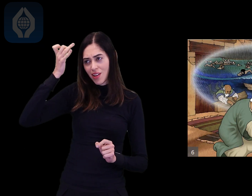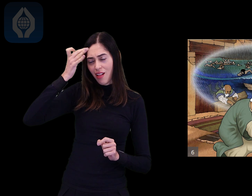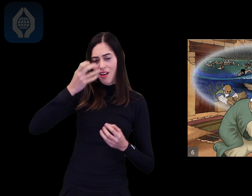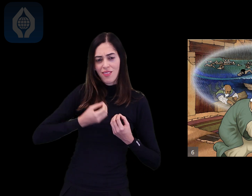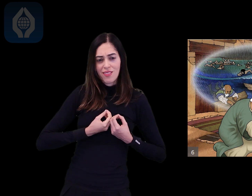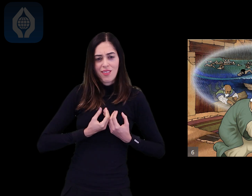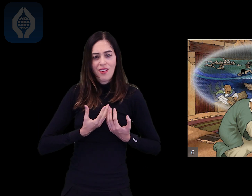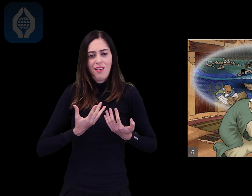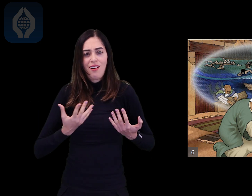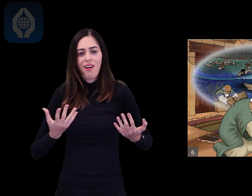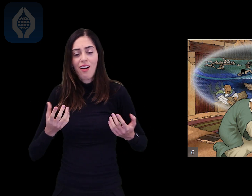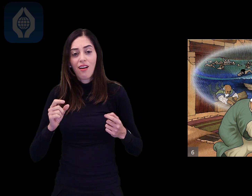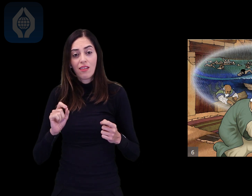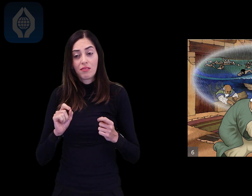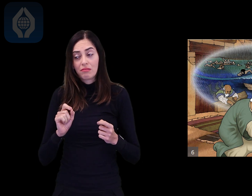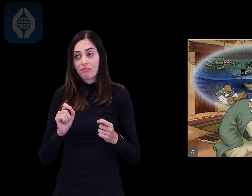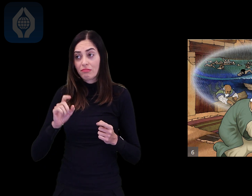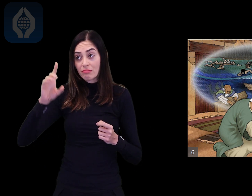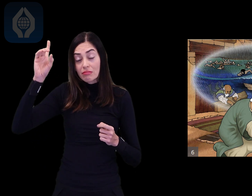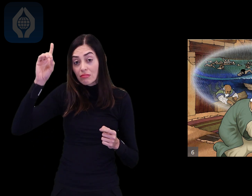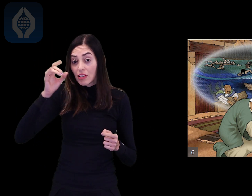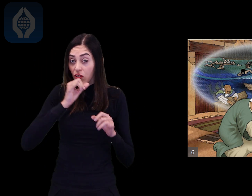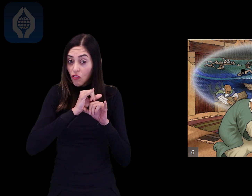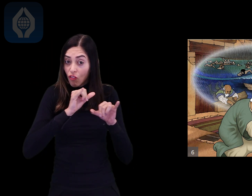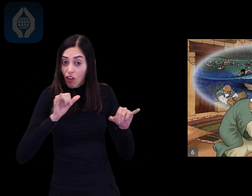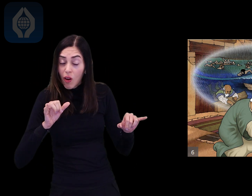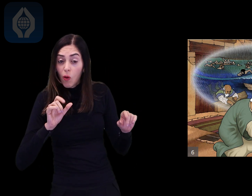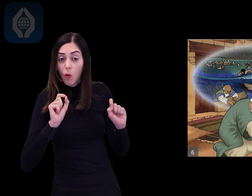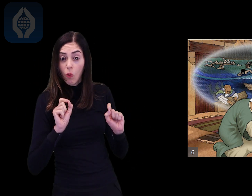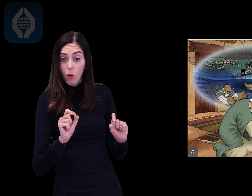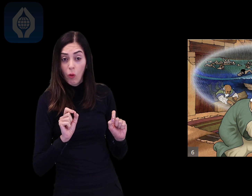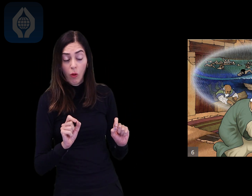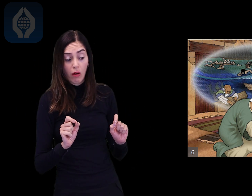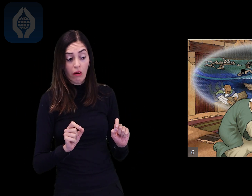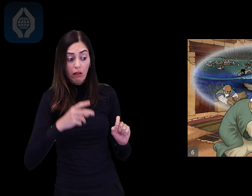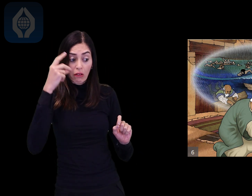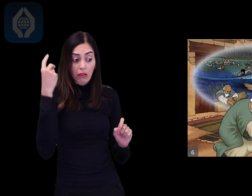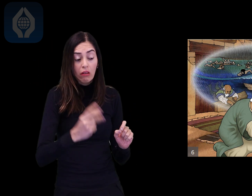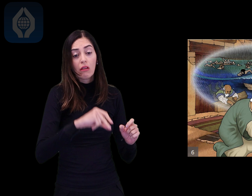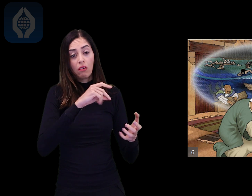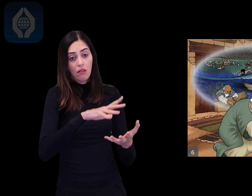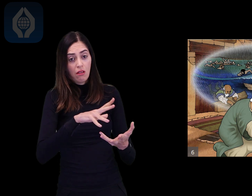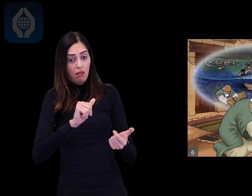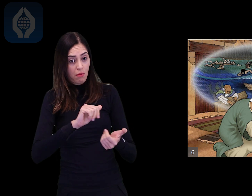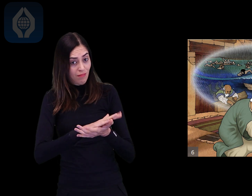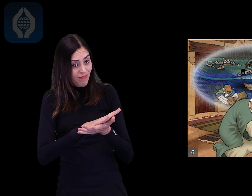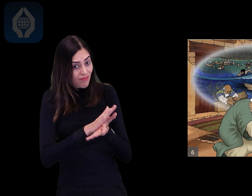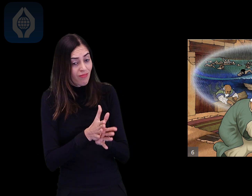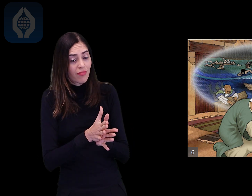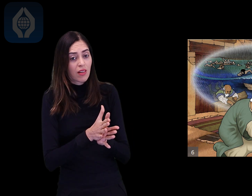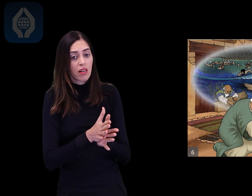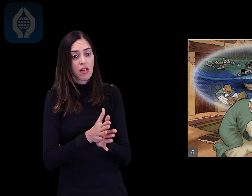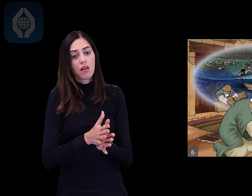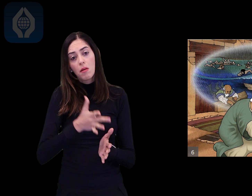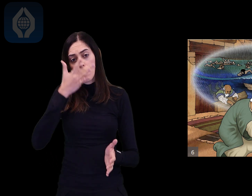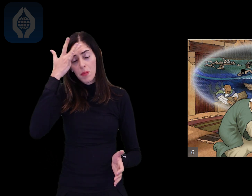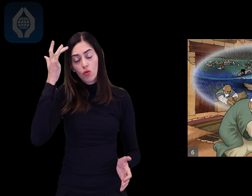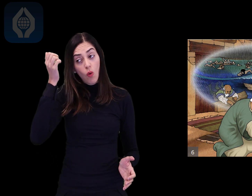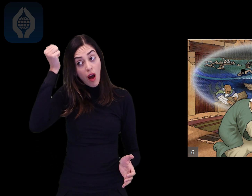Deus decidiu destruir toda a terra porque as pessoas eram tão más que não mudariam de ideia nem se voltariam para Deus.